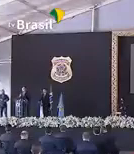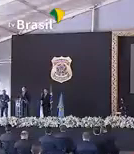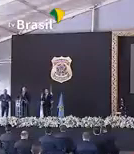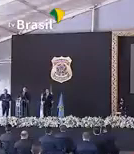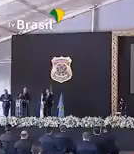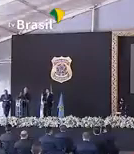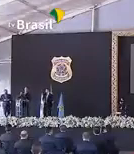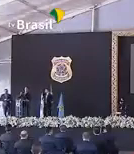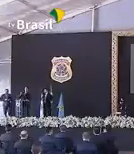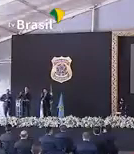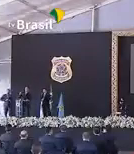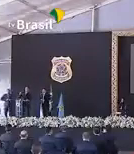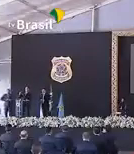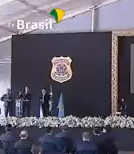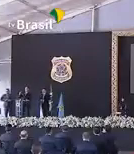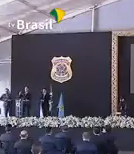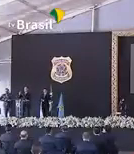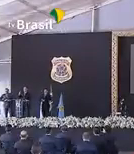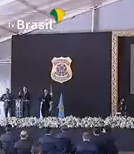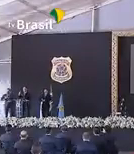Bom dia.